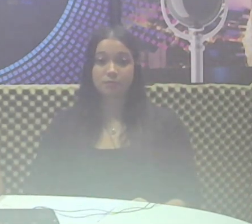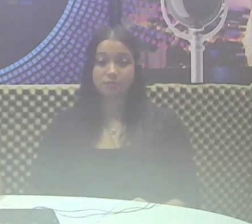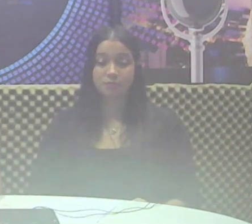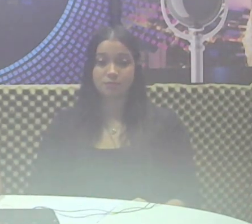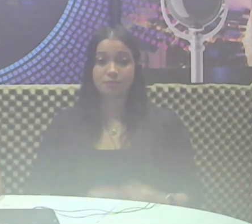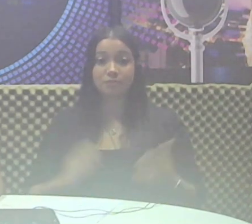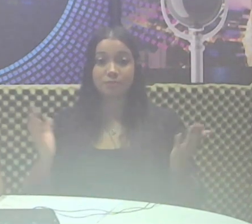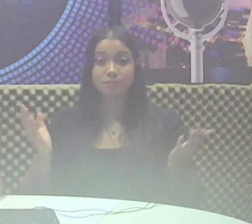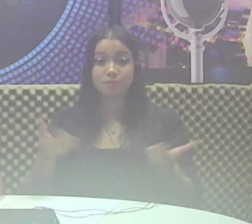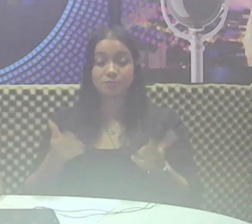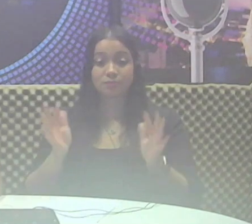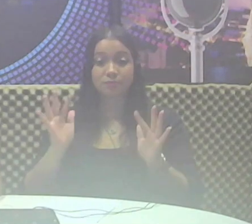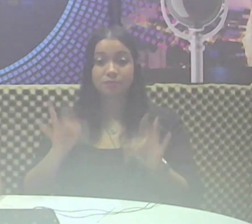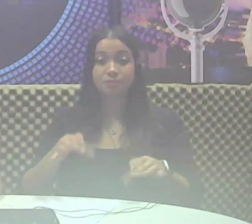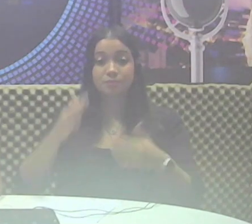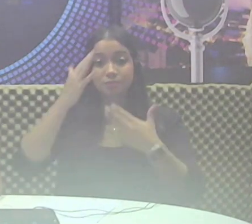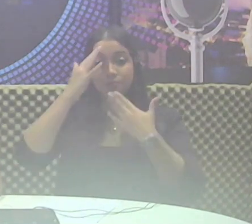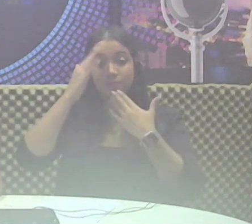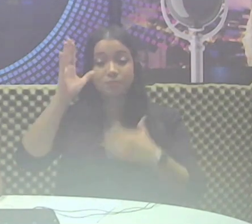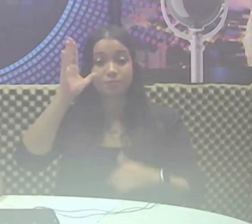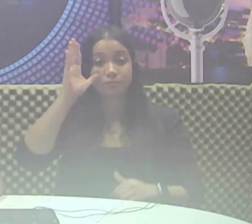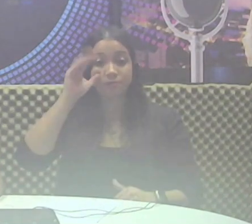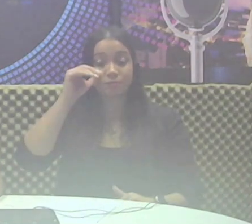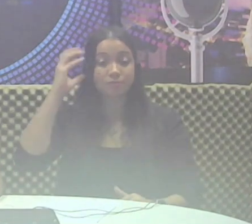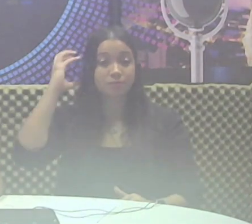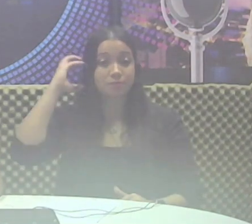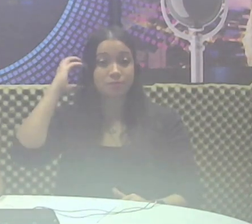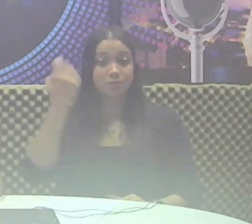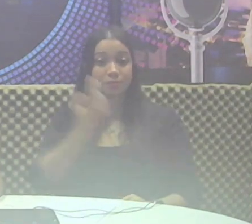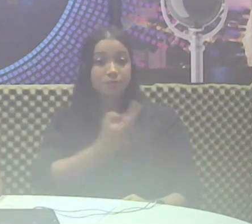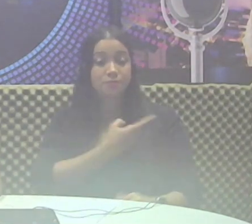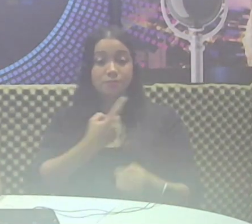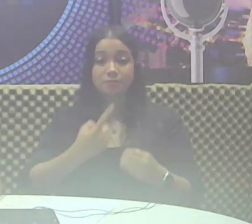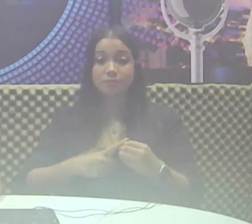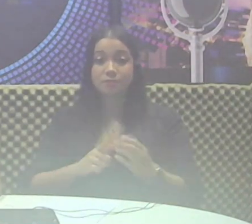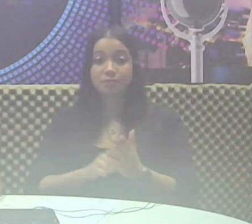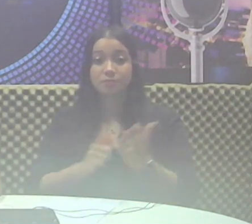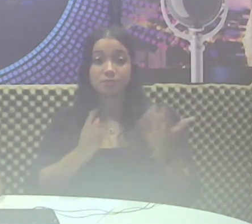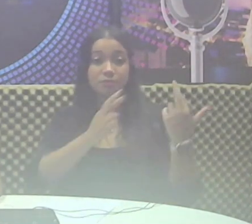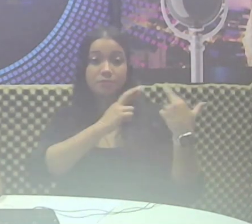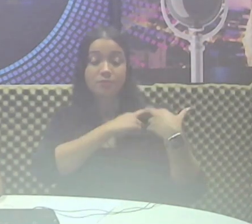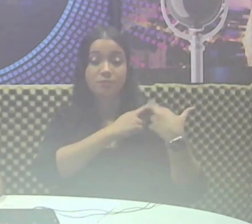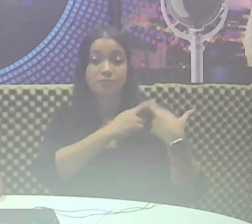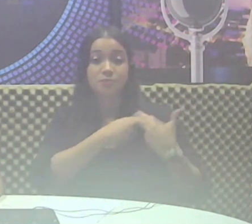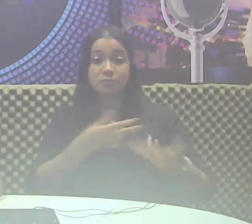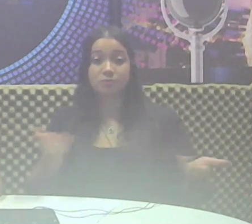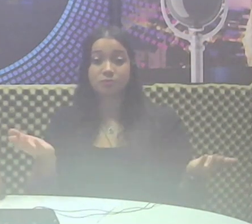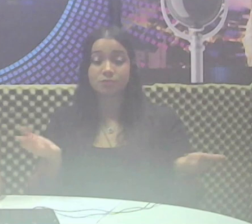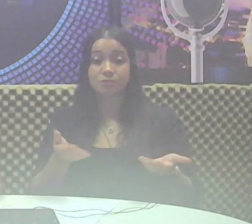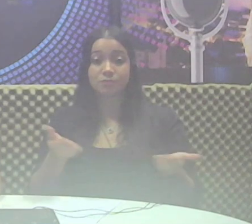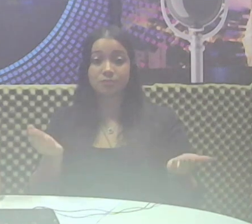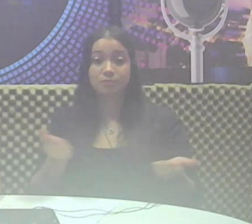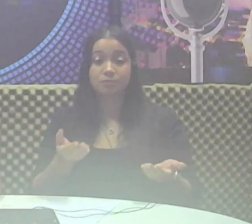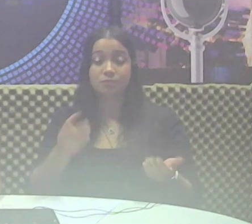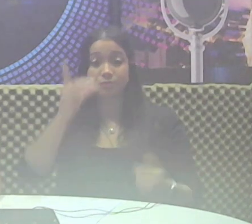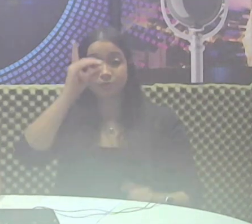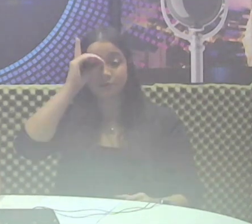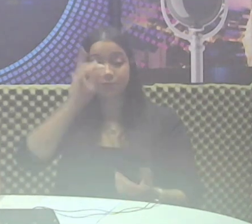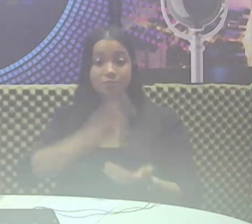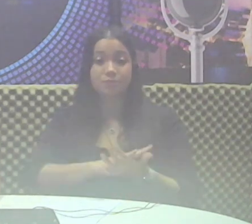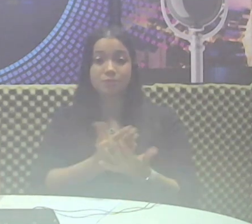A edição de hoje fica por aqui. Obrigado pela sua audiência. Rádio Nossa Cidade. Jornalista responsável pela edição, Daniela